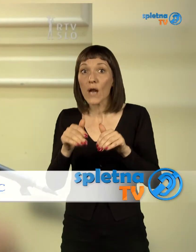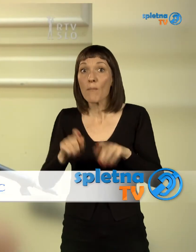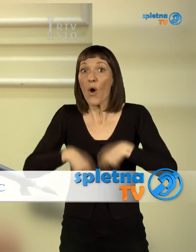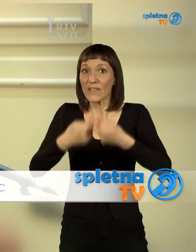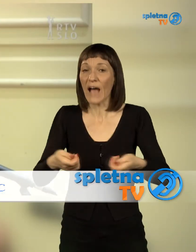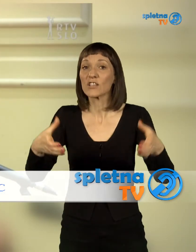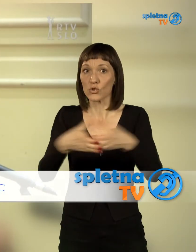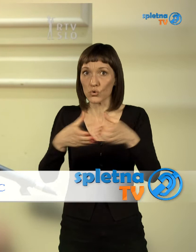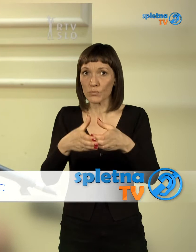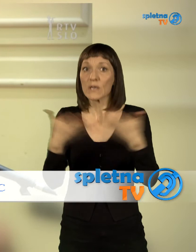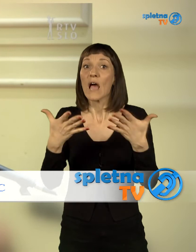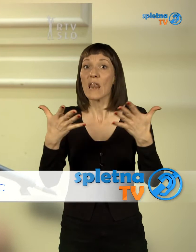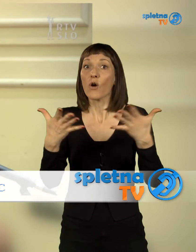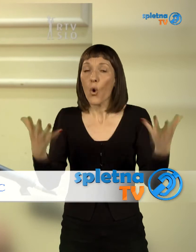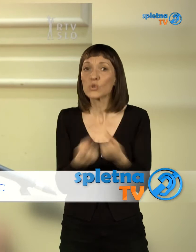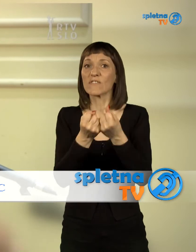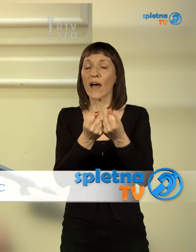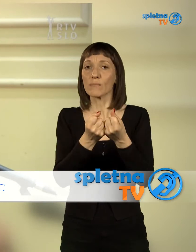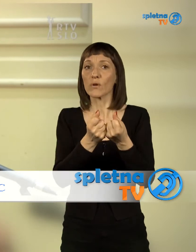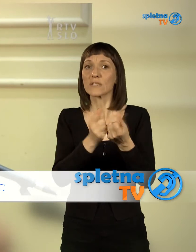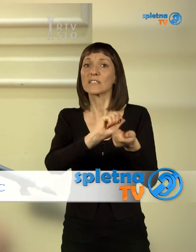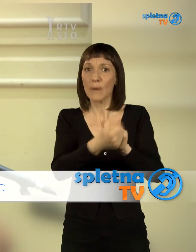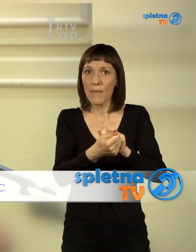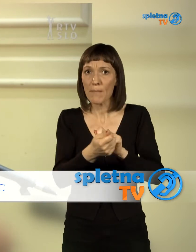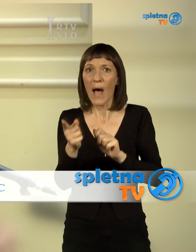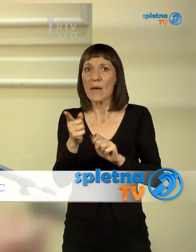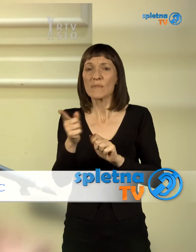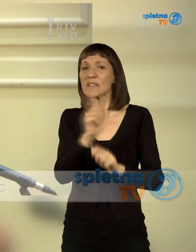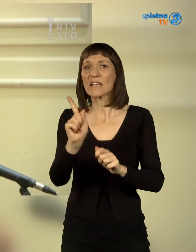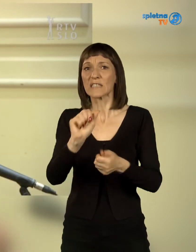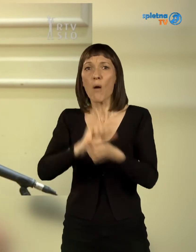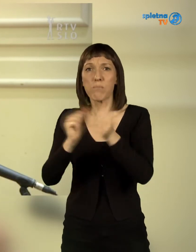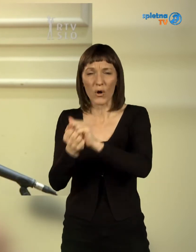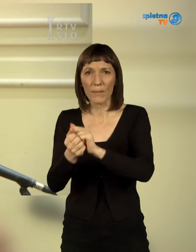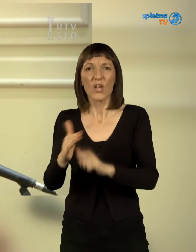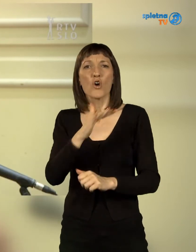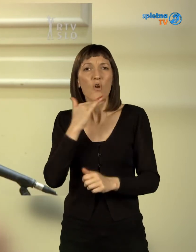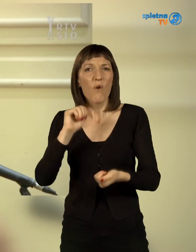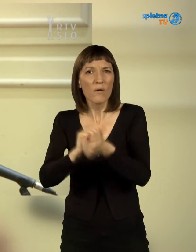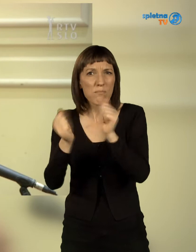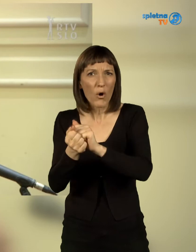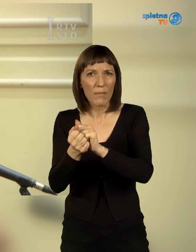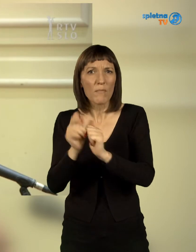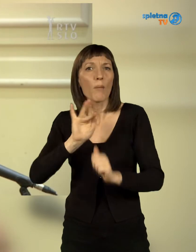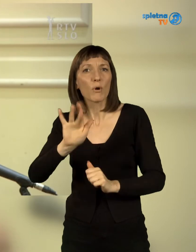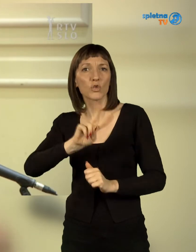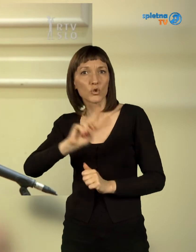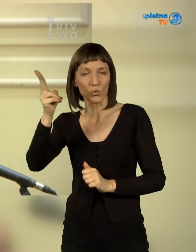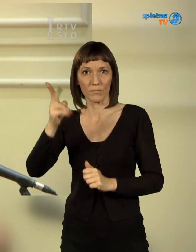družbo, lahko ustvarimo samo s preobražanjem, ne z bojem zoper nekoga. Dovolj je bilo tega boja v Sloveniji. Gremo